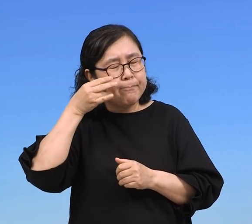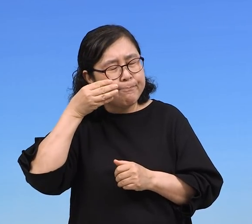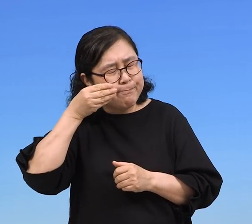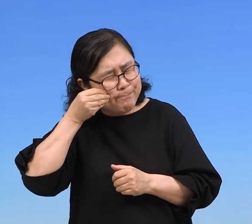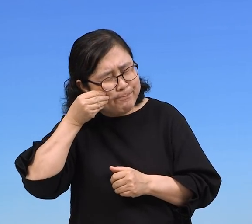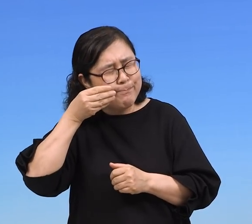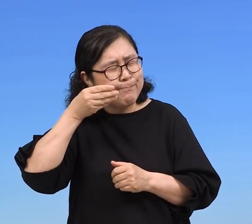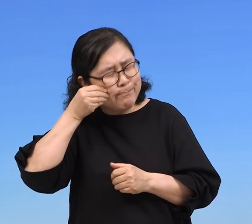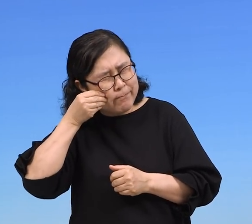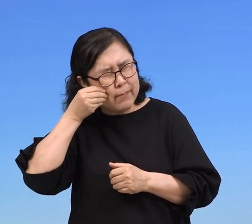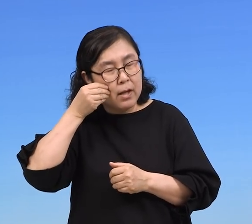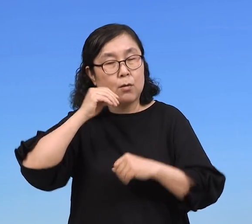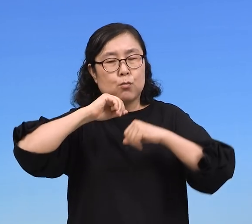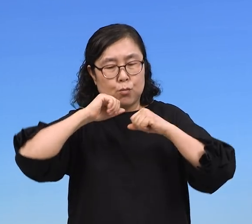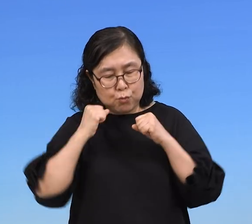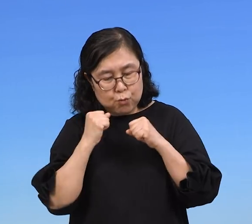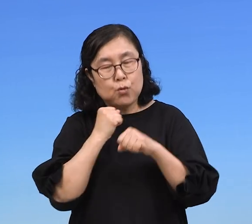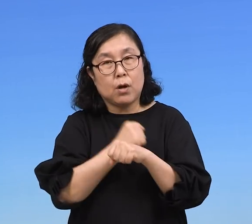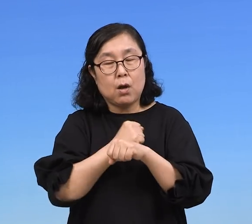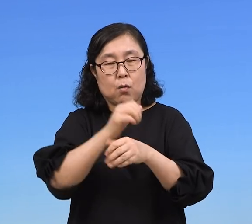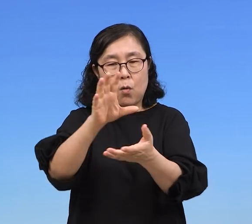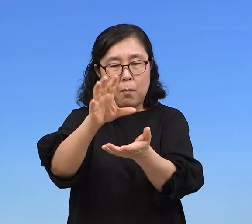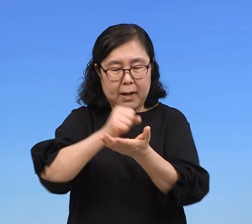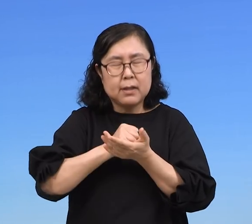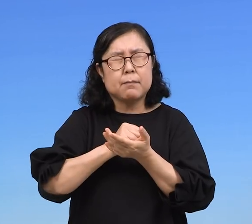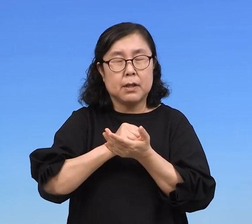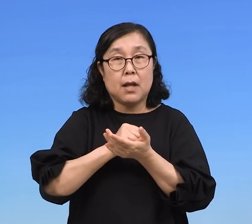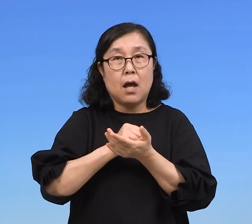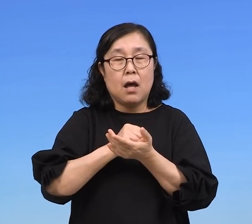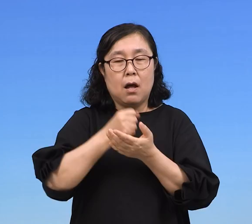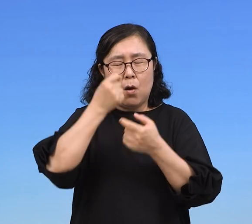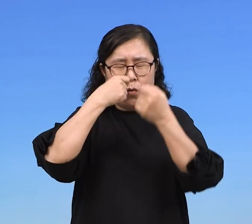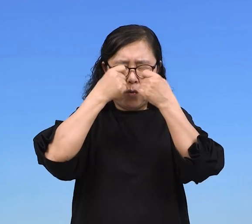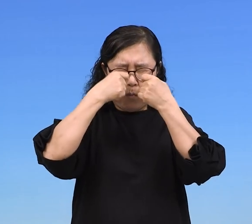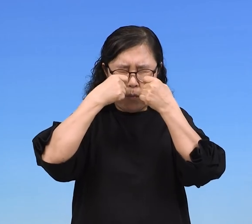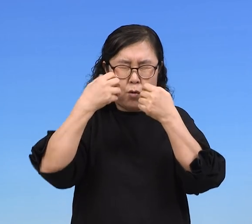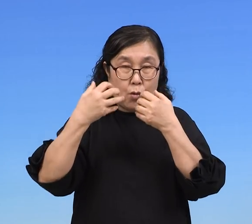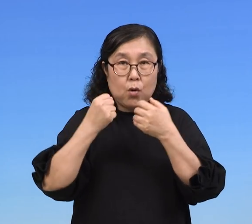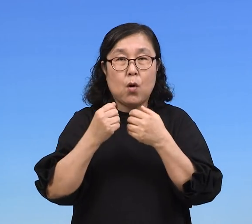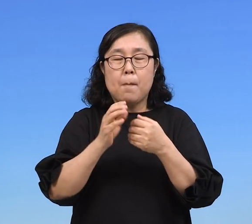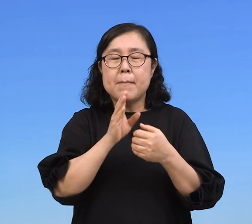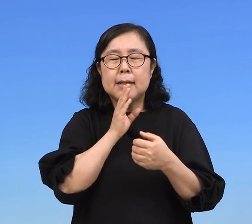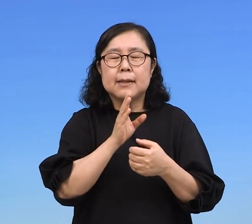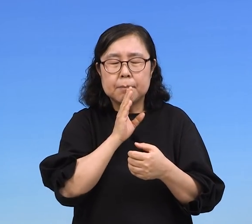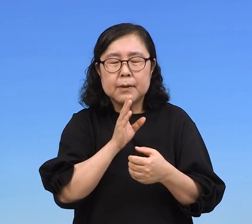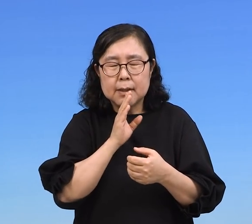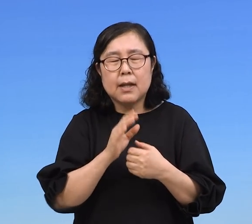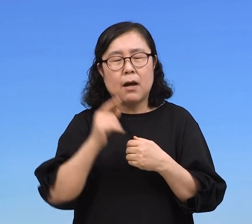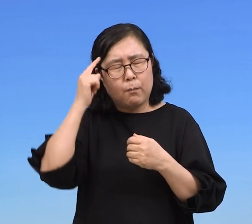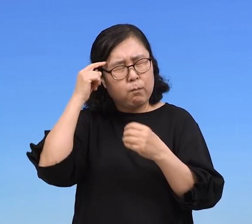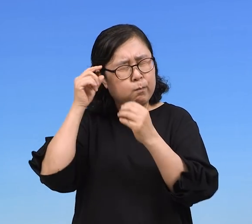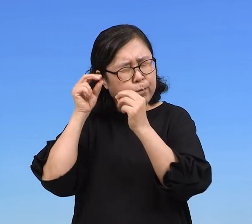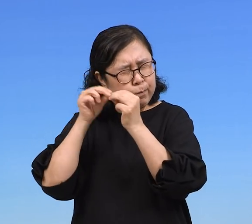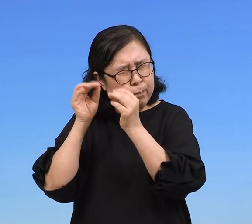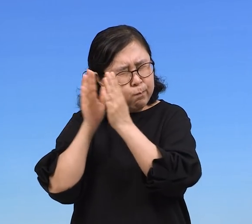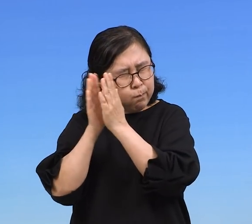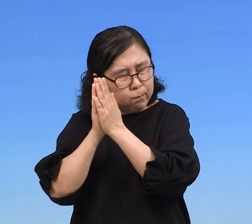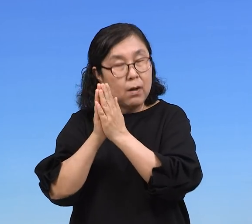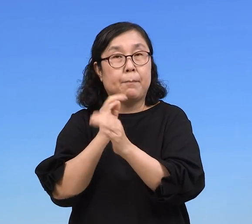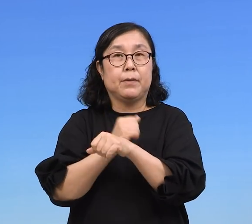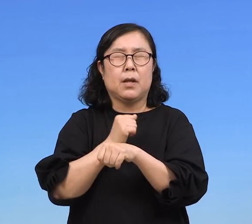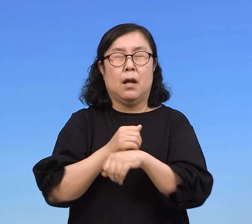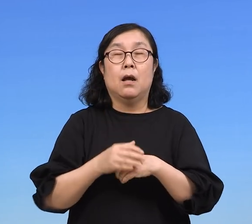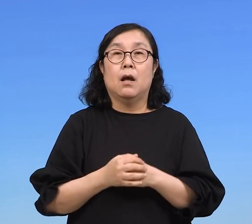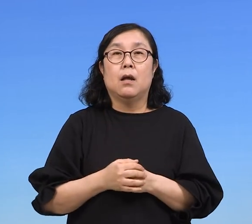그걸 수용하는 거예요. 모든 29 목사님들이 눈물로 목사님 옳습니다. 그래서 지금